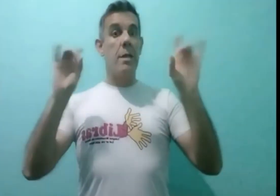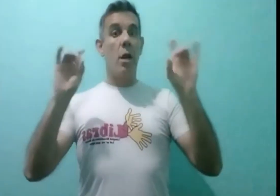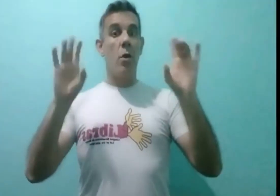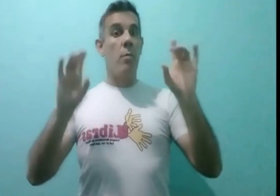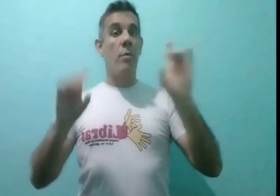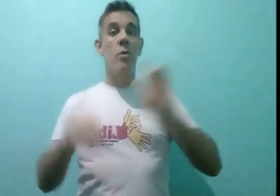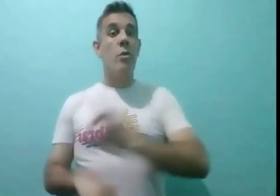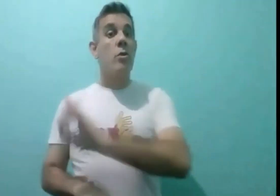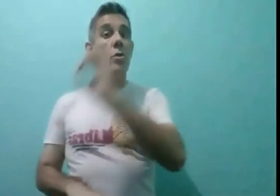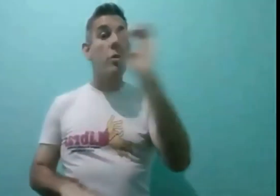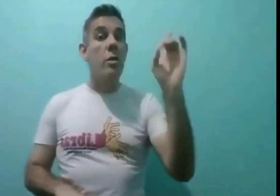que é especial.